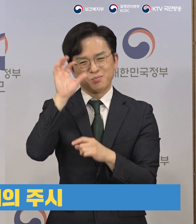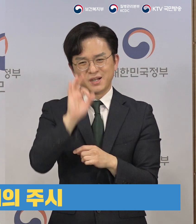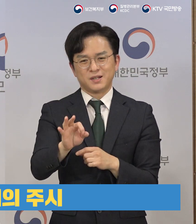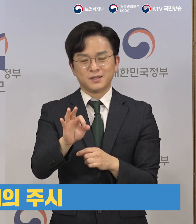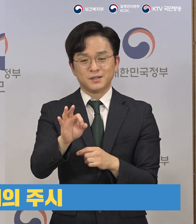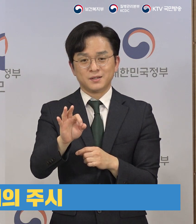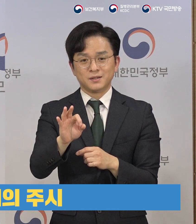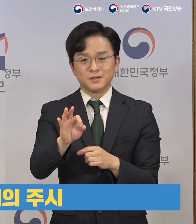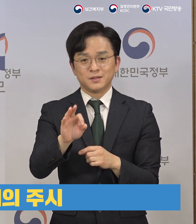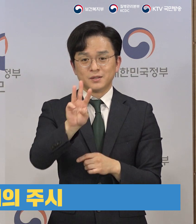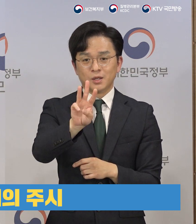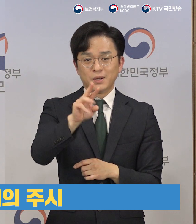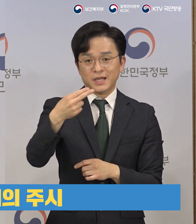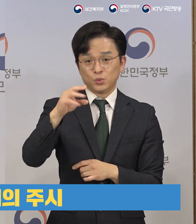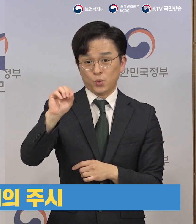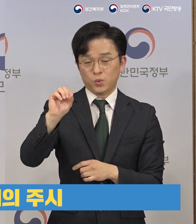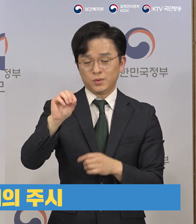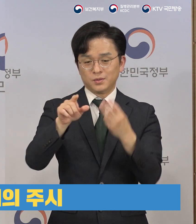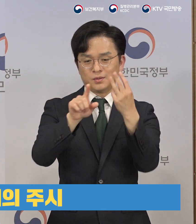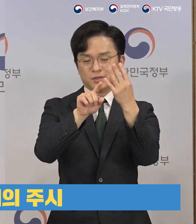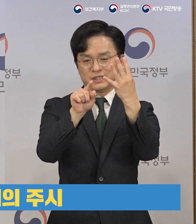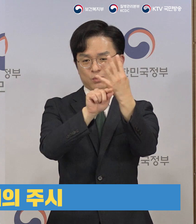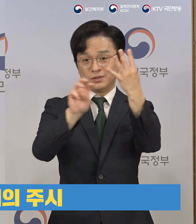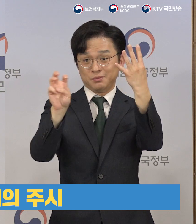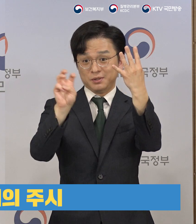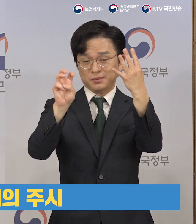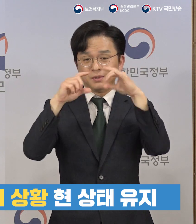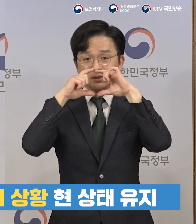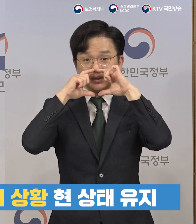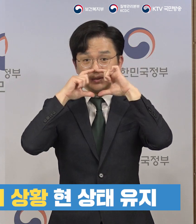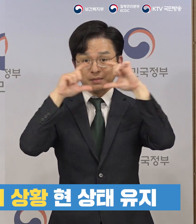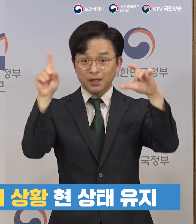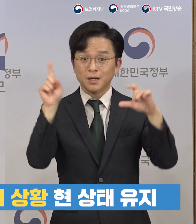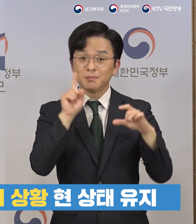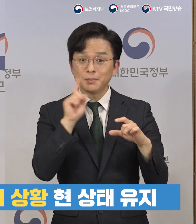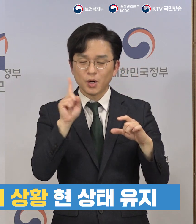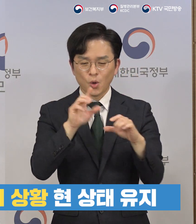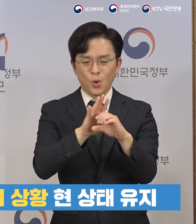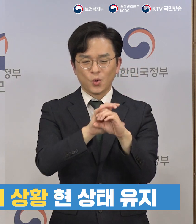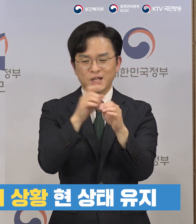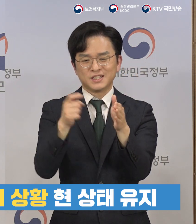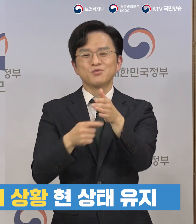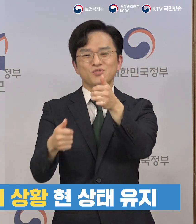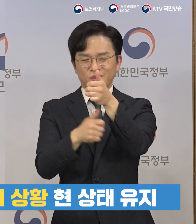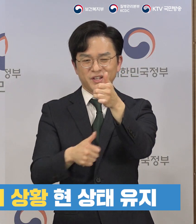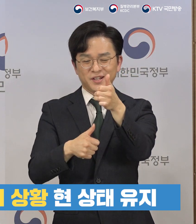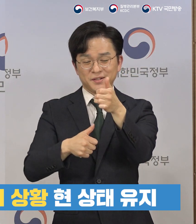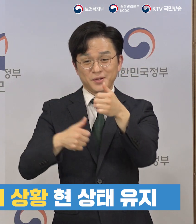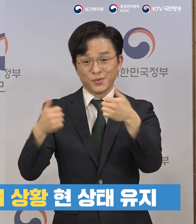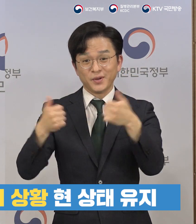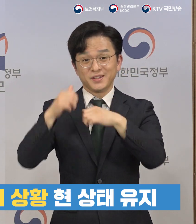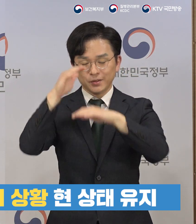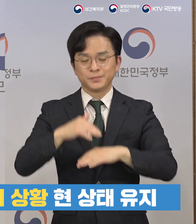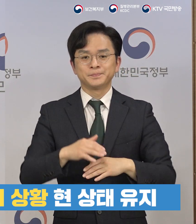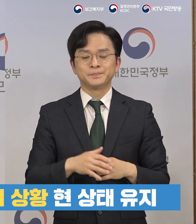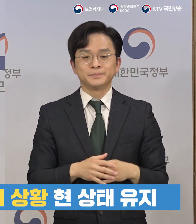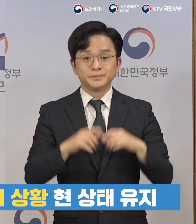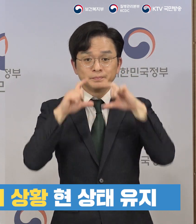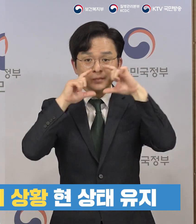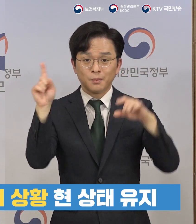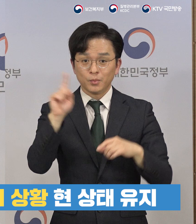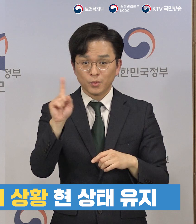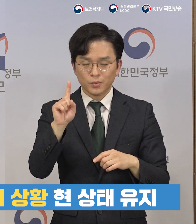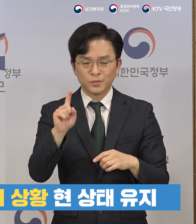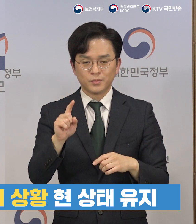전이죠 샤블리 조가 4월 30일 콘 r19 긴급 윤회에서 국제 공중보건 위